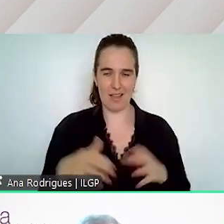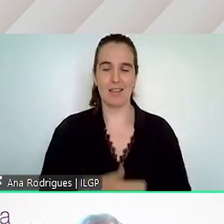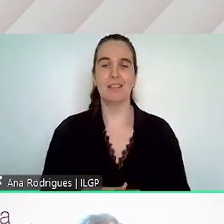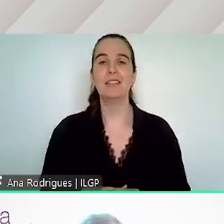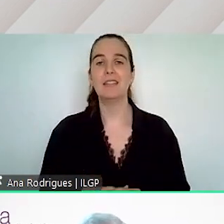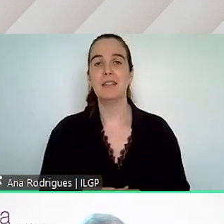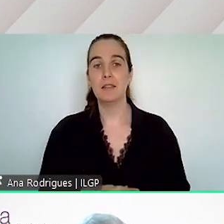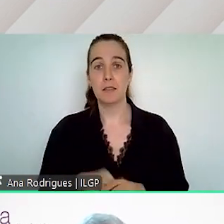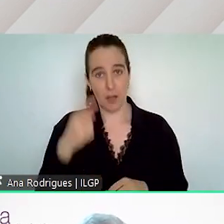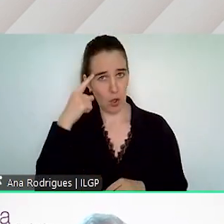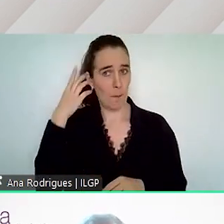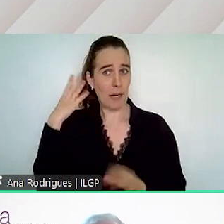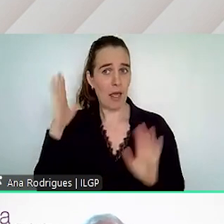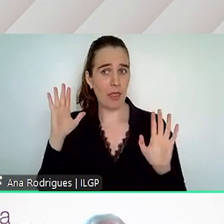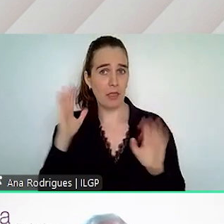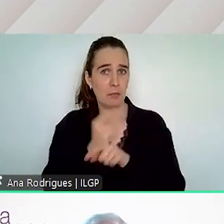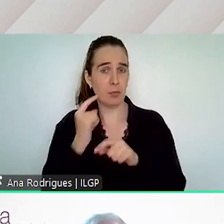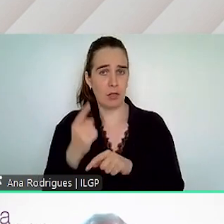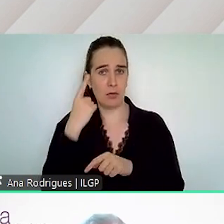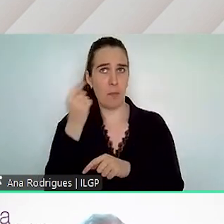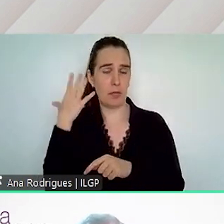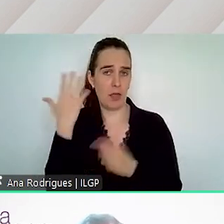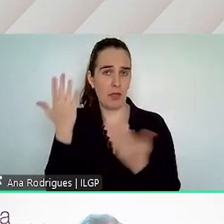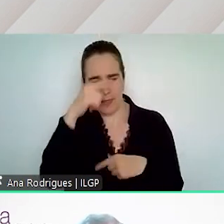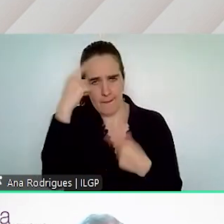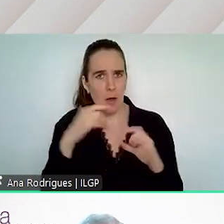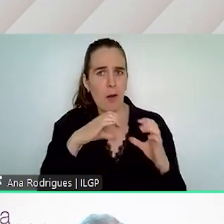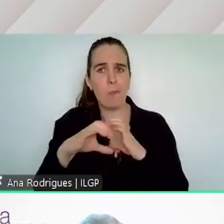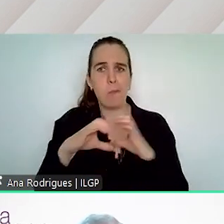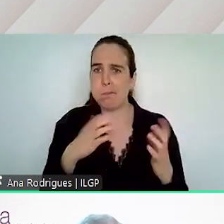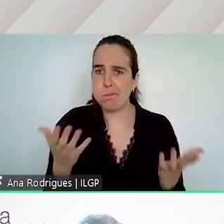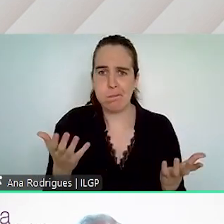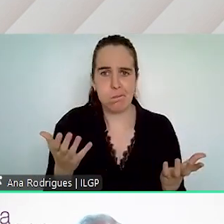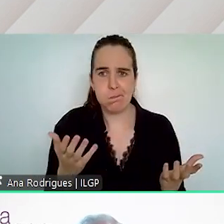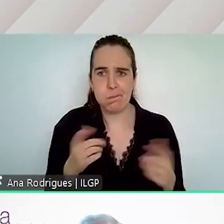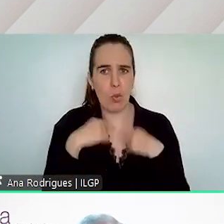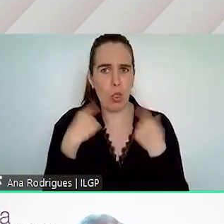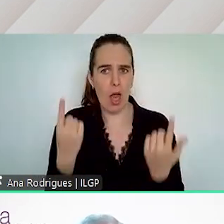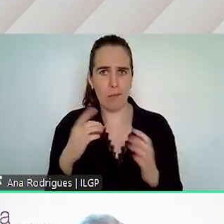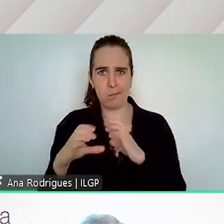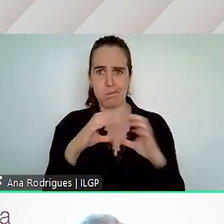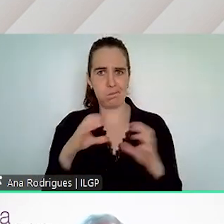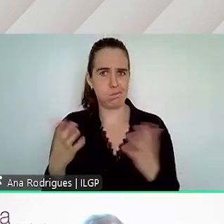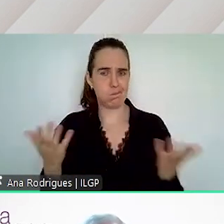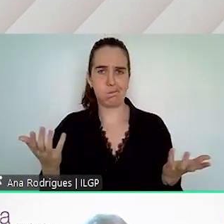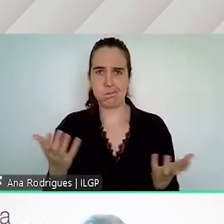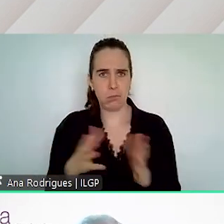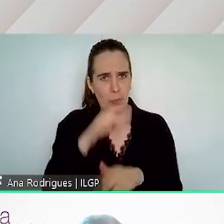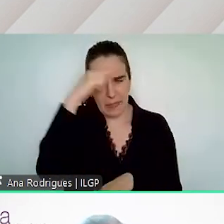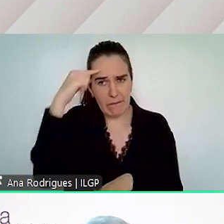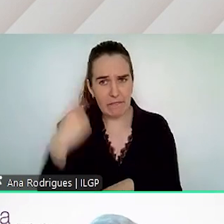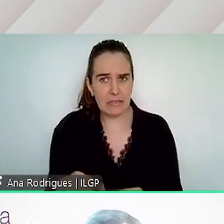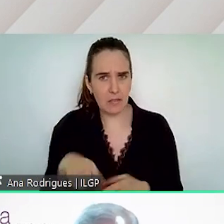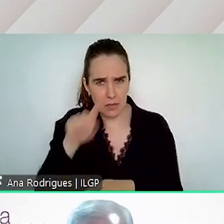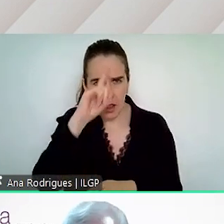era compreensível. Porquê? Porque era muito difícil a comunicação. A comunicação era muito difícil. Lembram-se